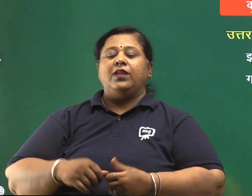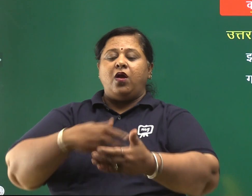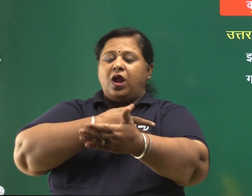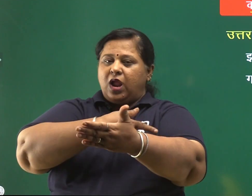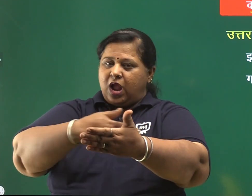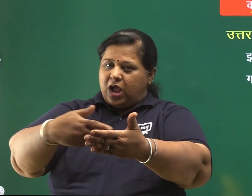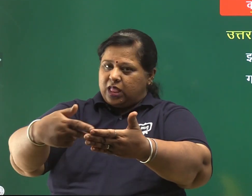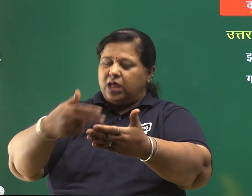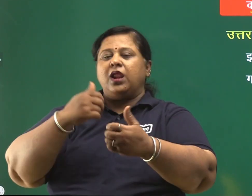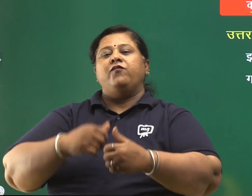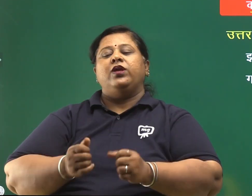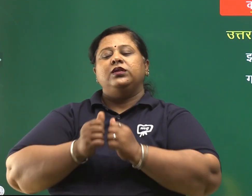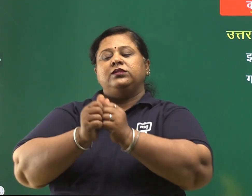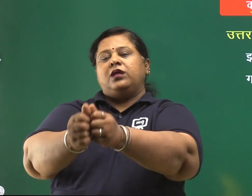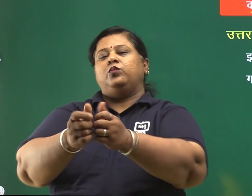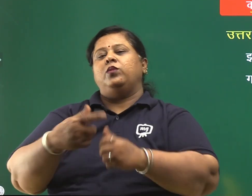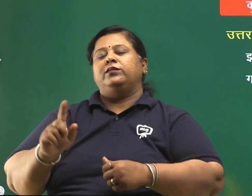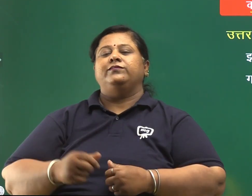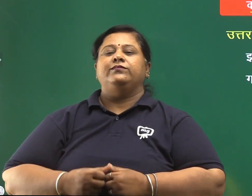गंगाधर राव के साथ हुआ।